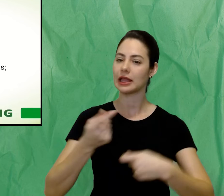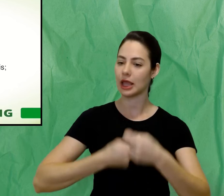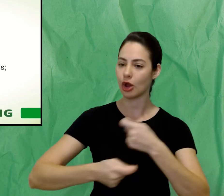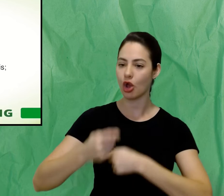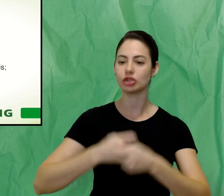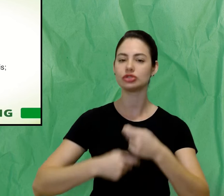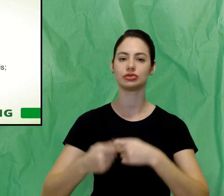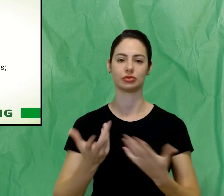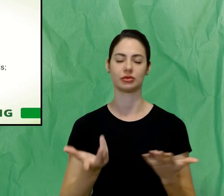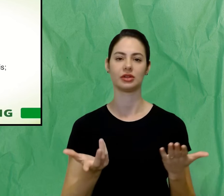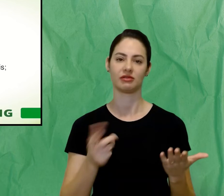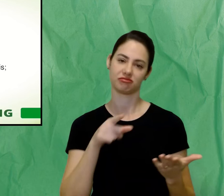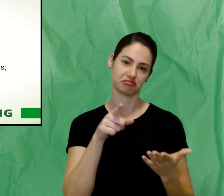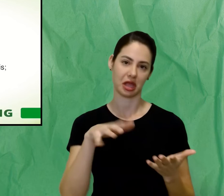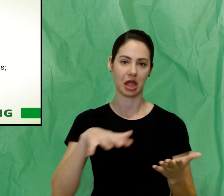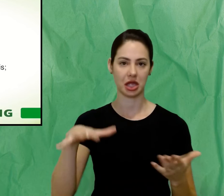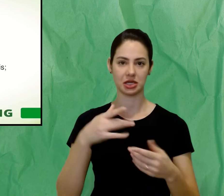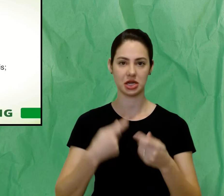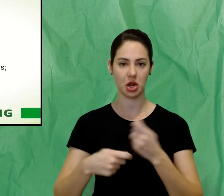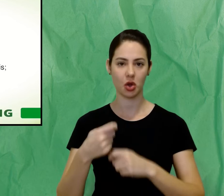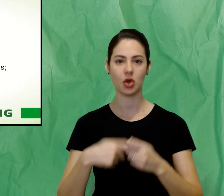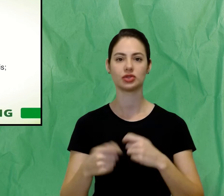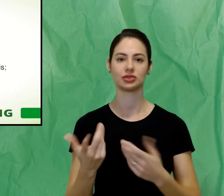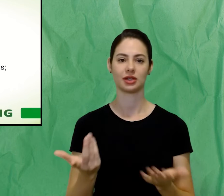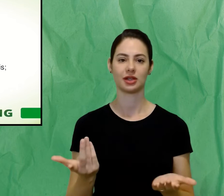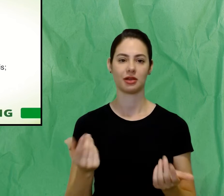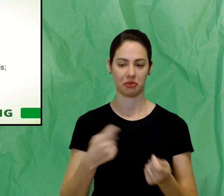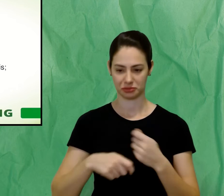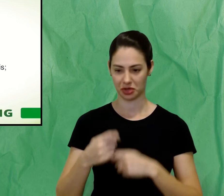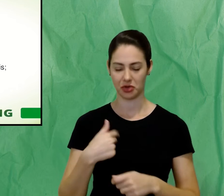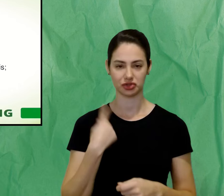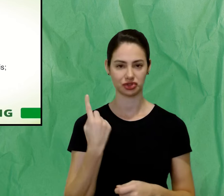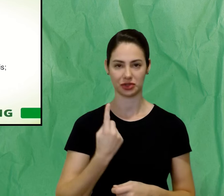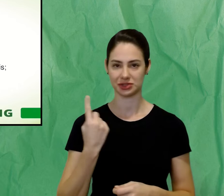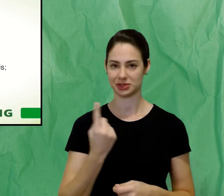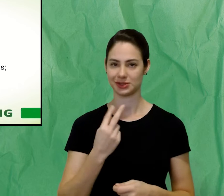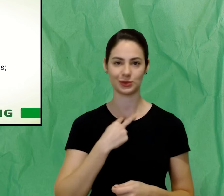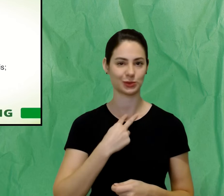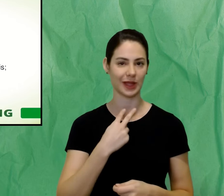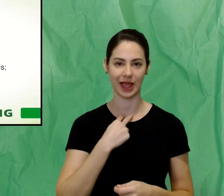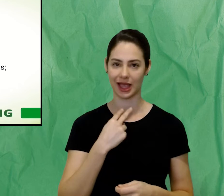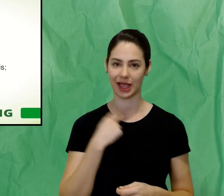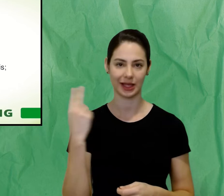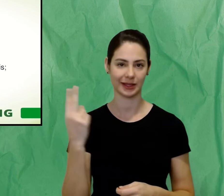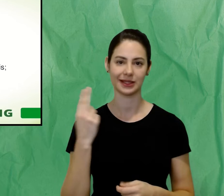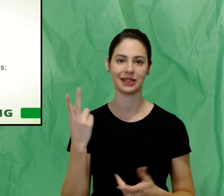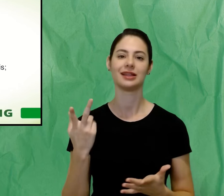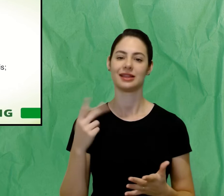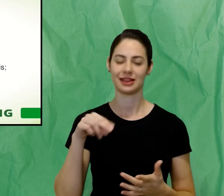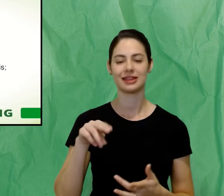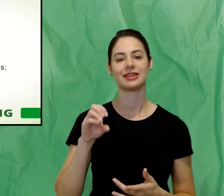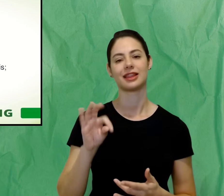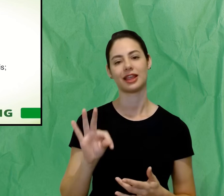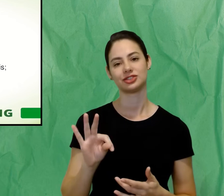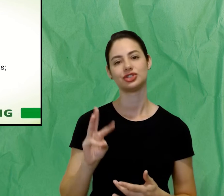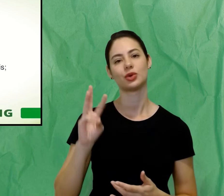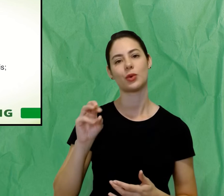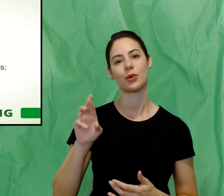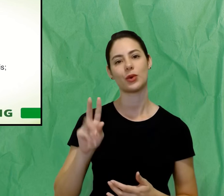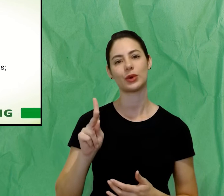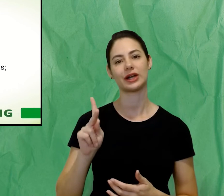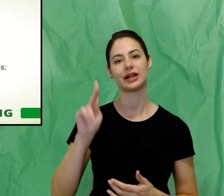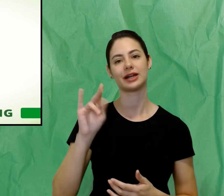se você é do mundo dos negócios ou não. Ninguém faz negócio sozinho. Networking é